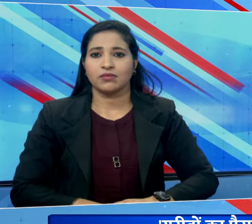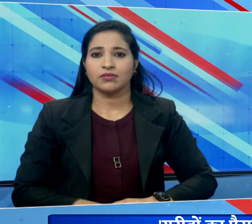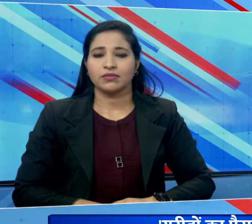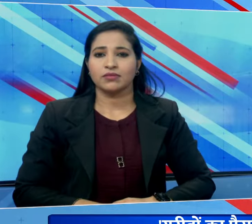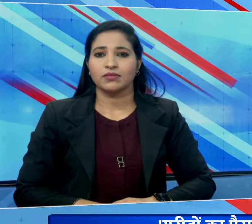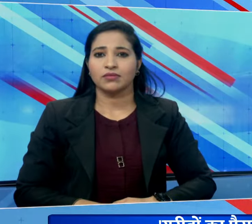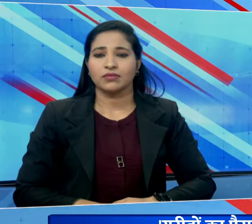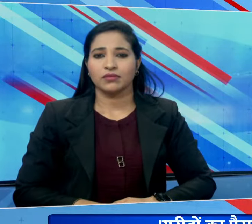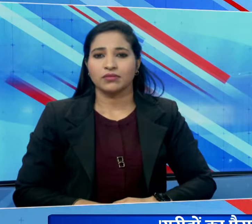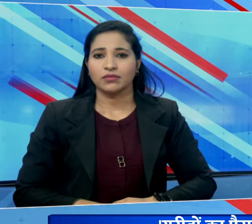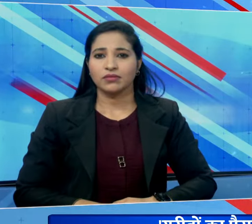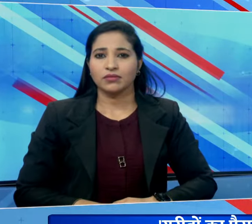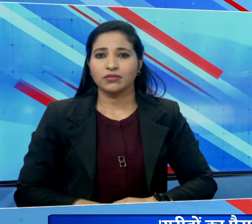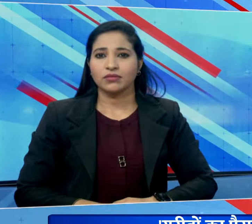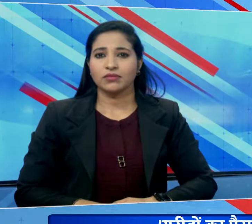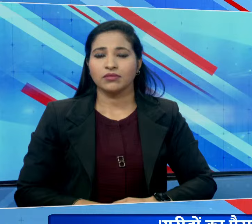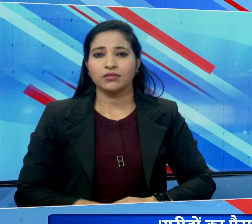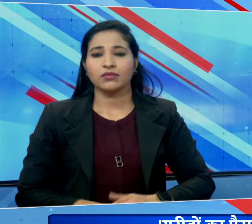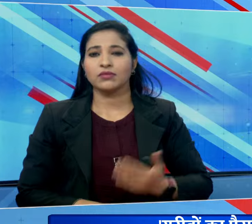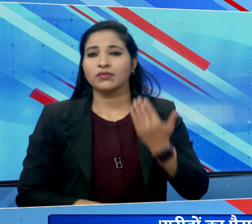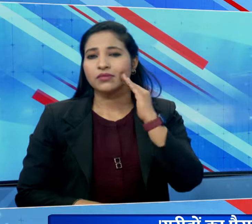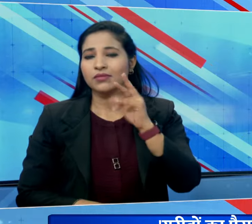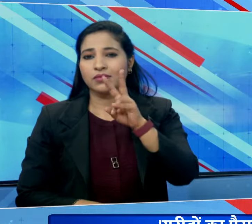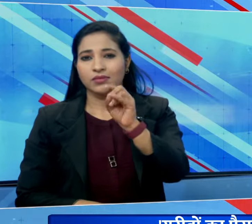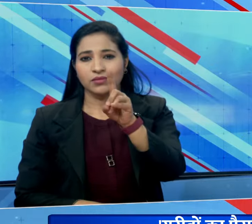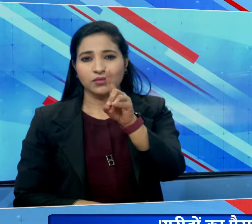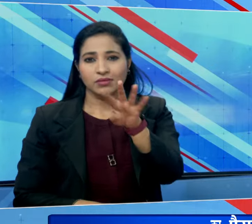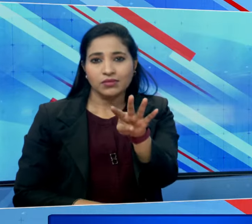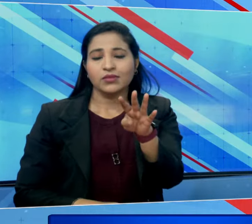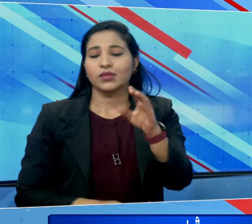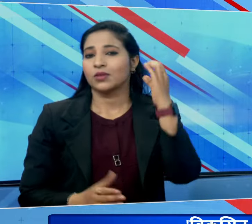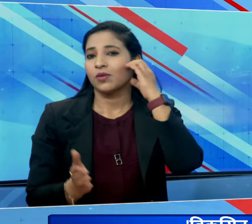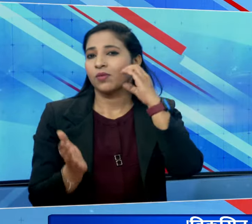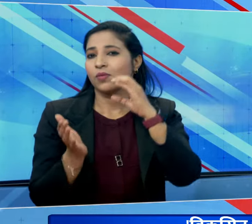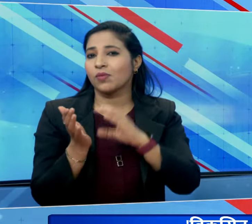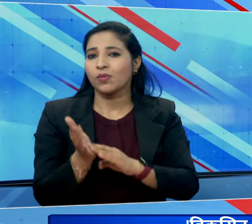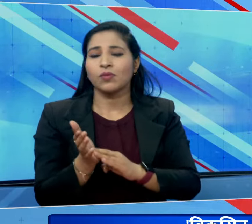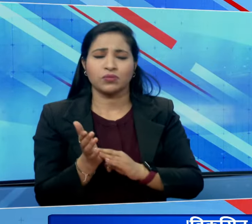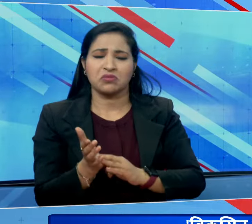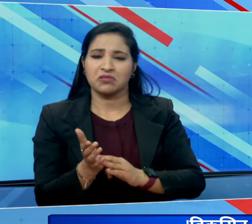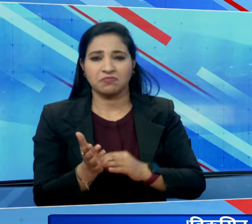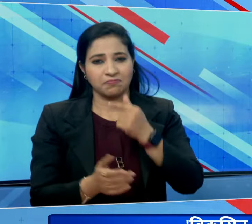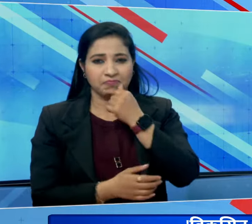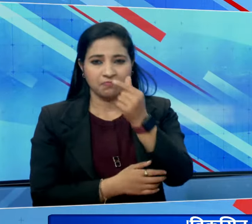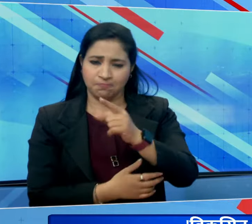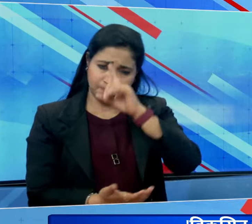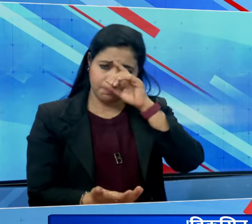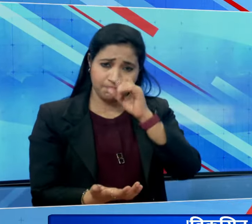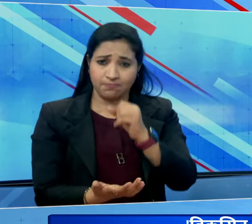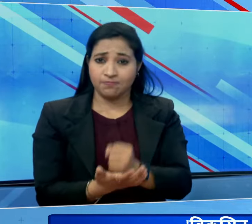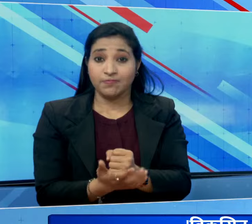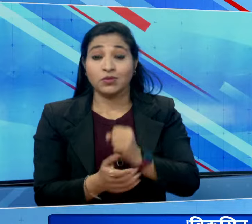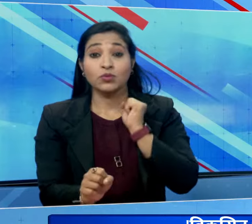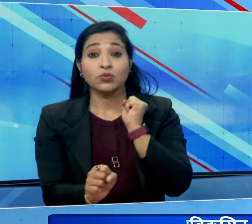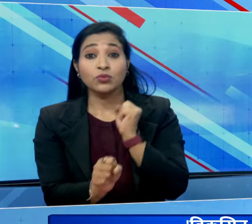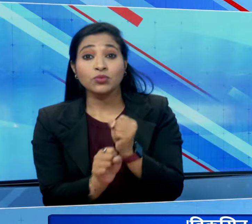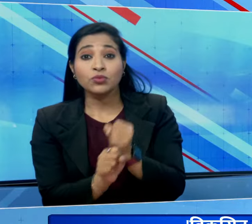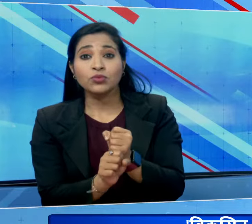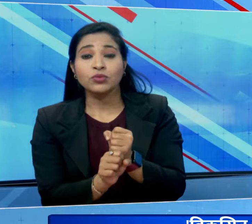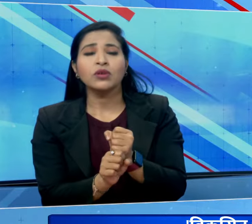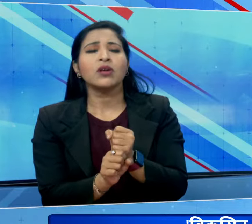मिलेगी 2014 में मोदी ने गारंटी दी थी कि सरकार